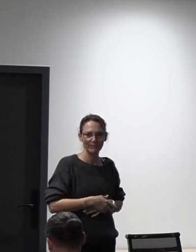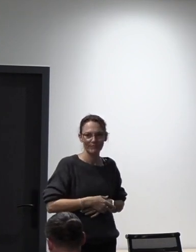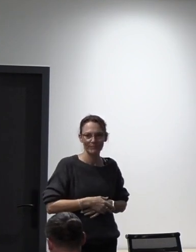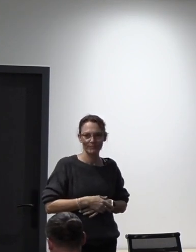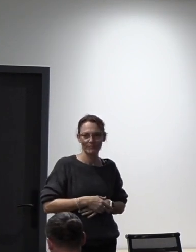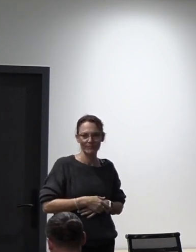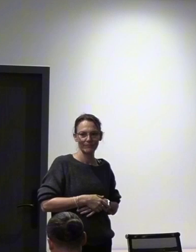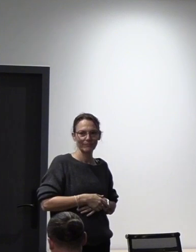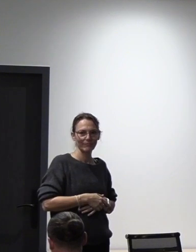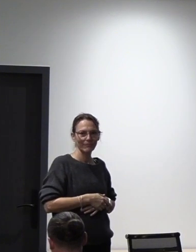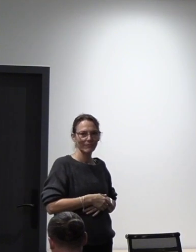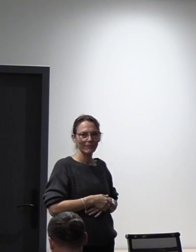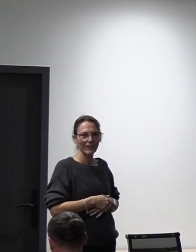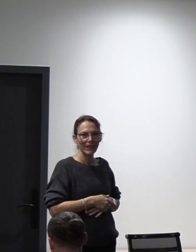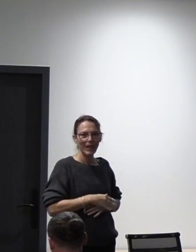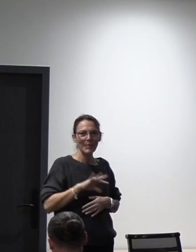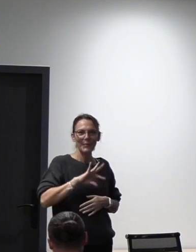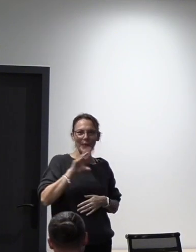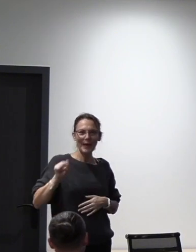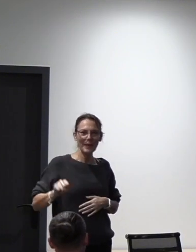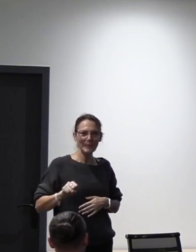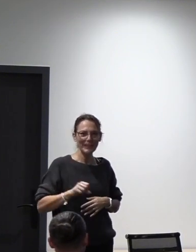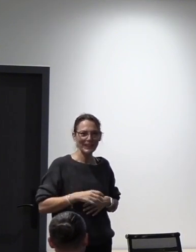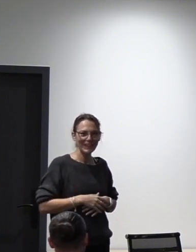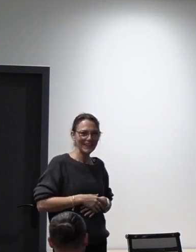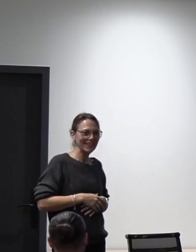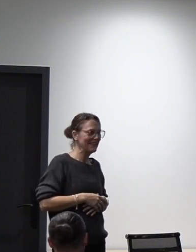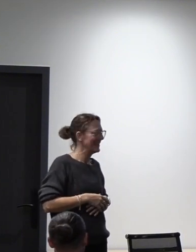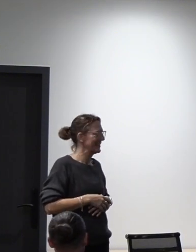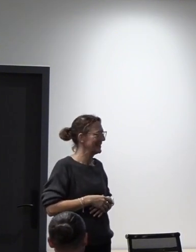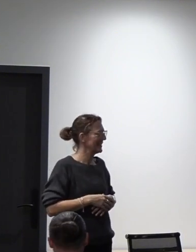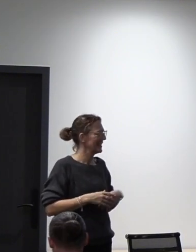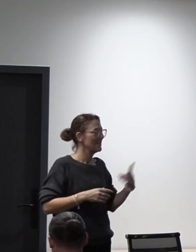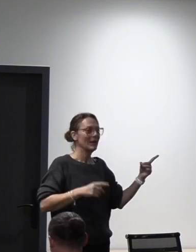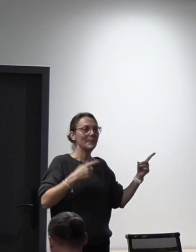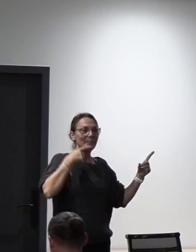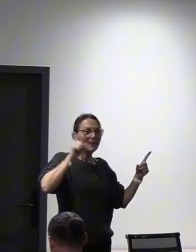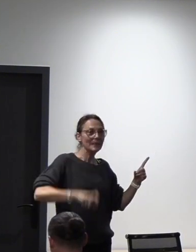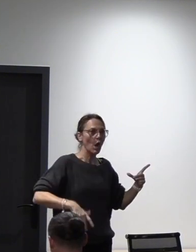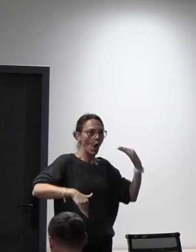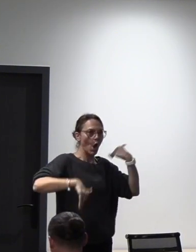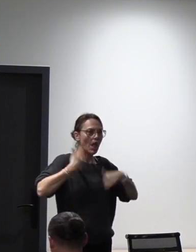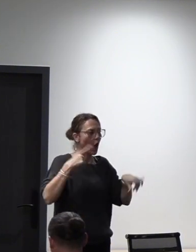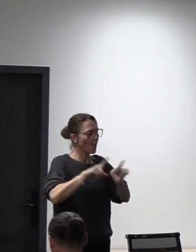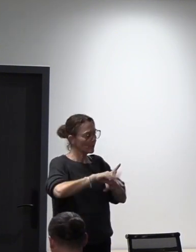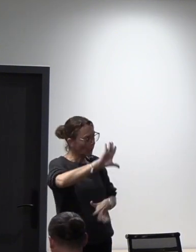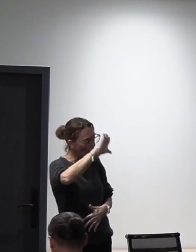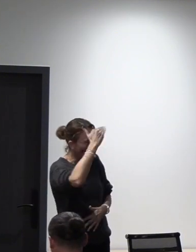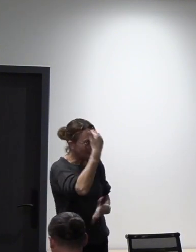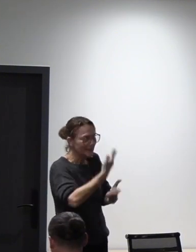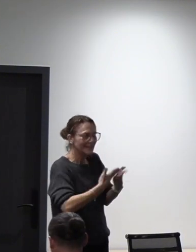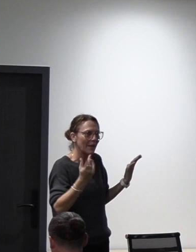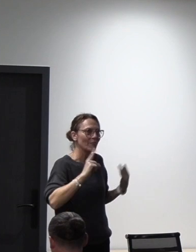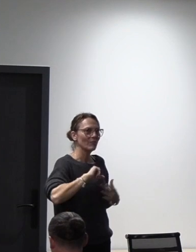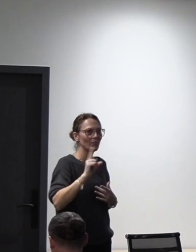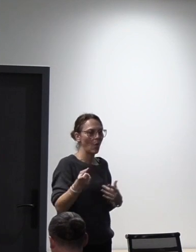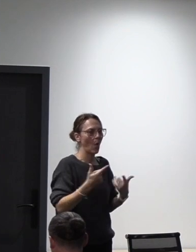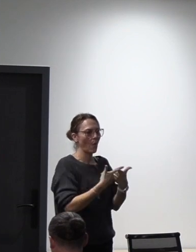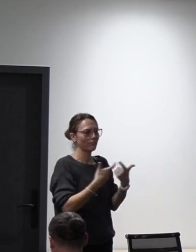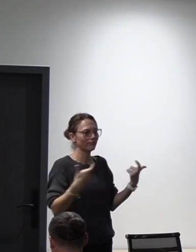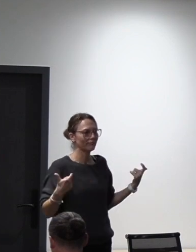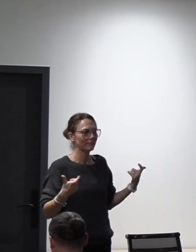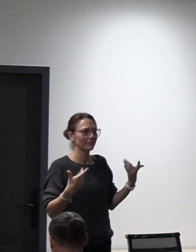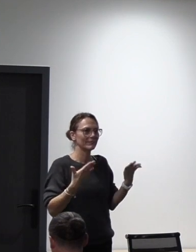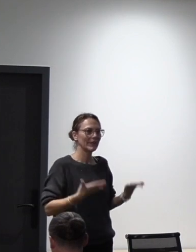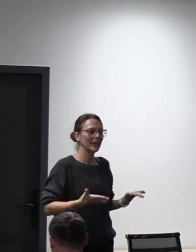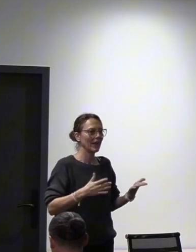peut donc dire, évidemment, que la personne handicapée doit être reconnue, non pas comme une simple reconnaissance, etc., vous êtes paraplégique, vous